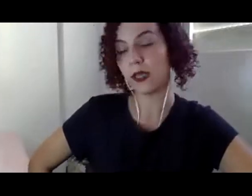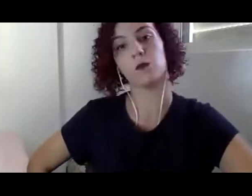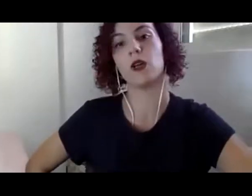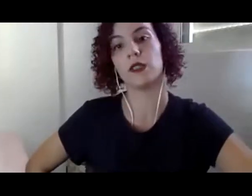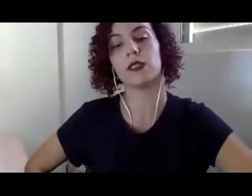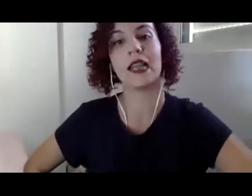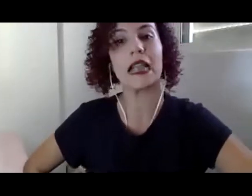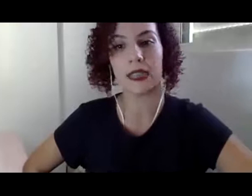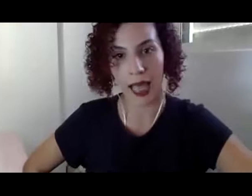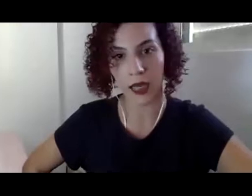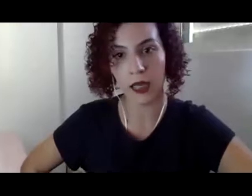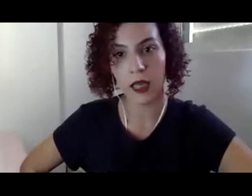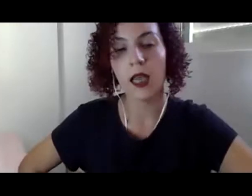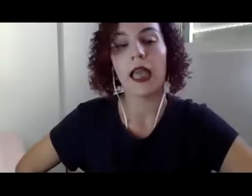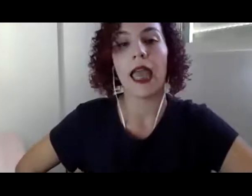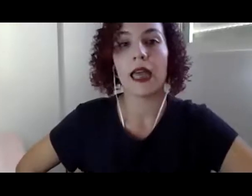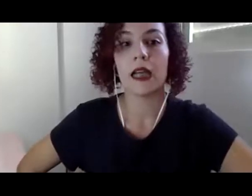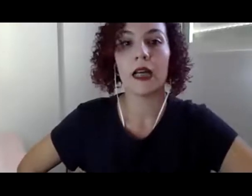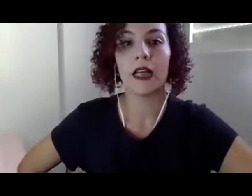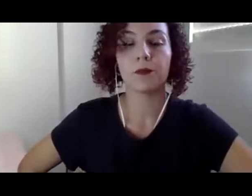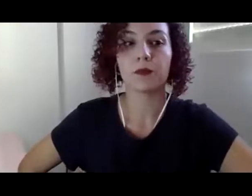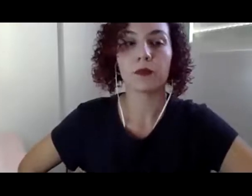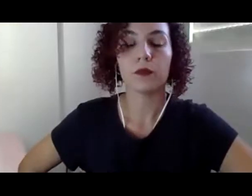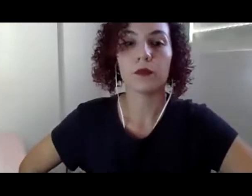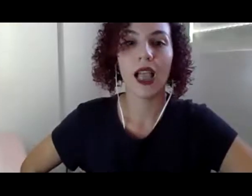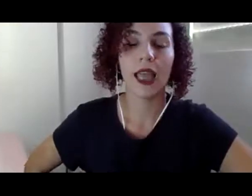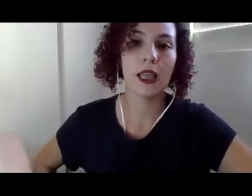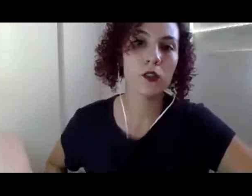proibido mesmo, assim, sinalizar. Era